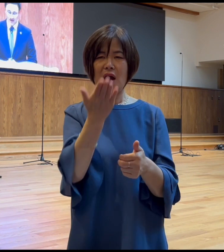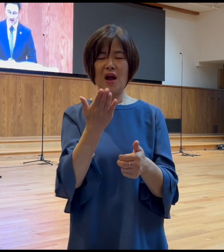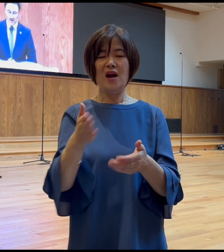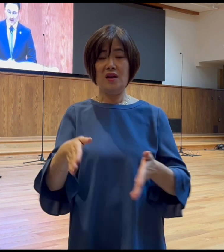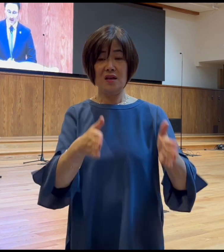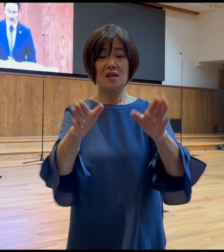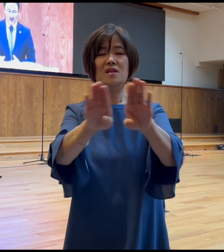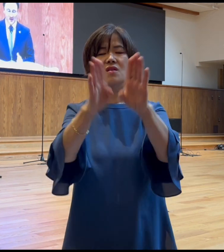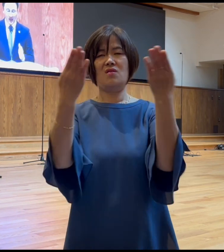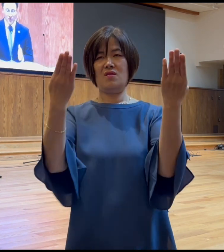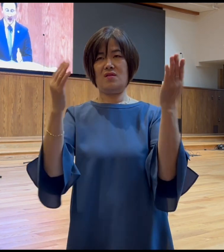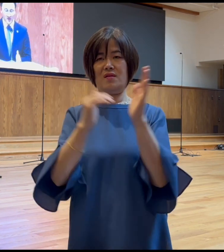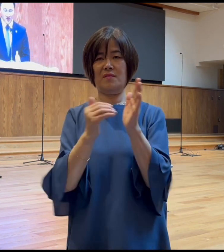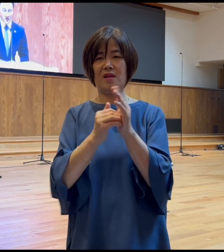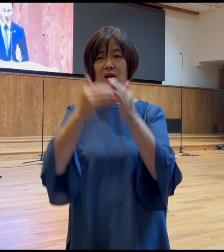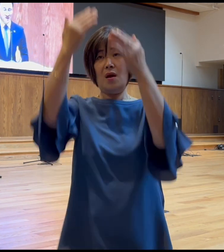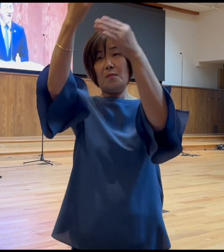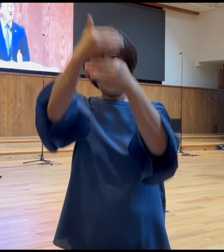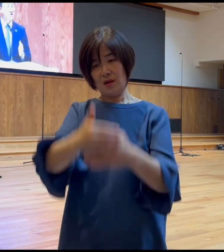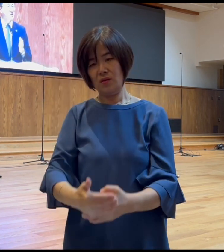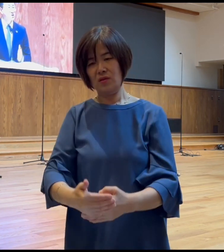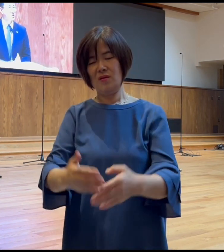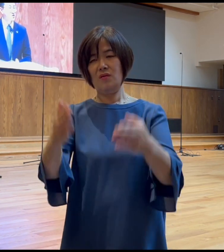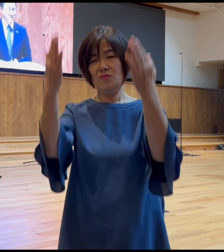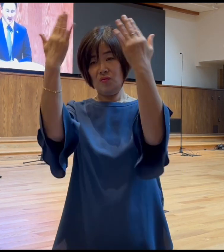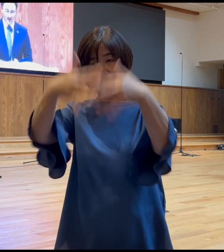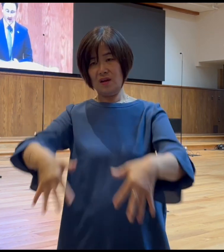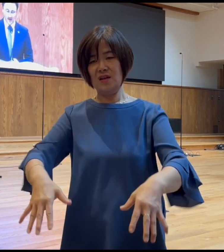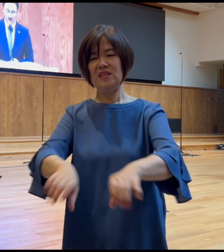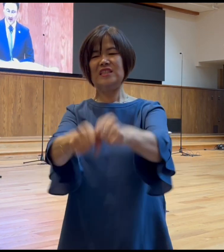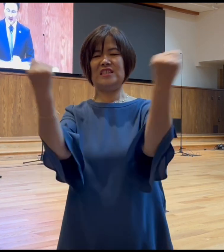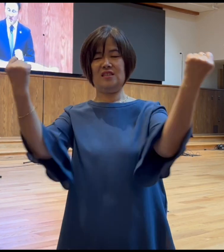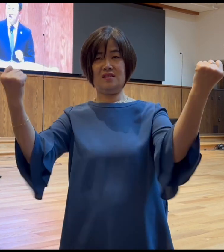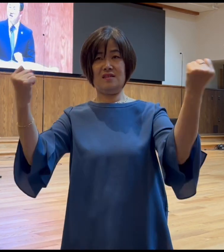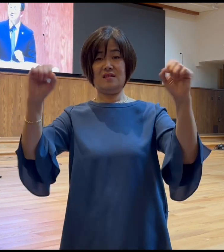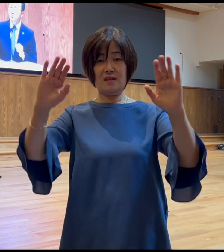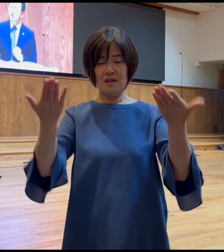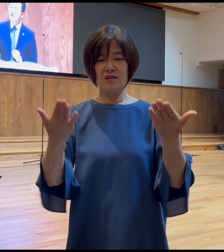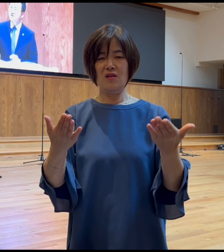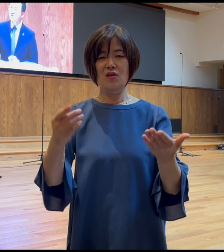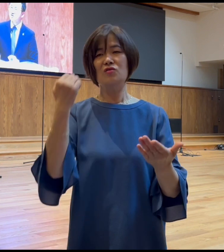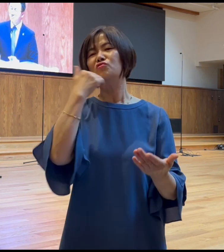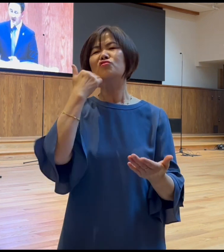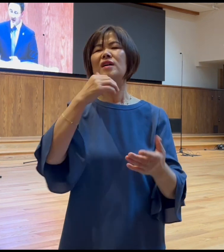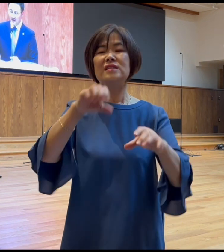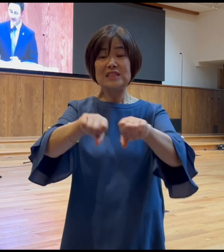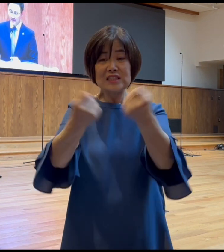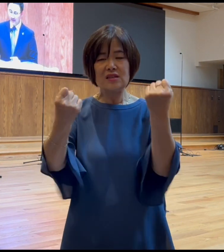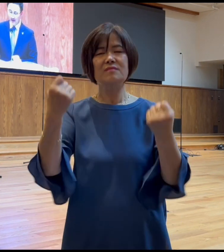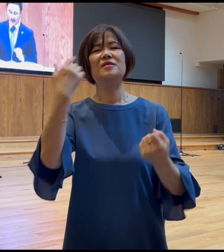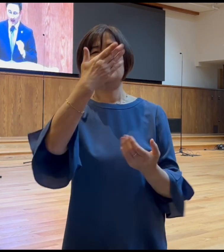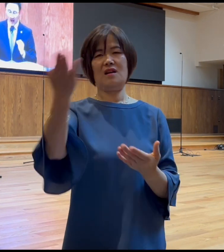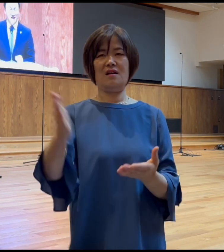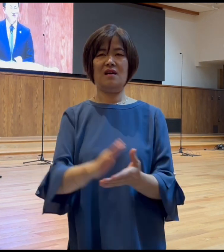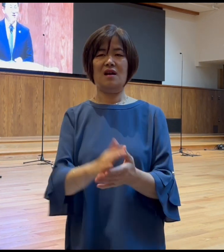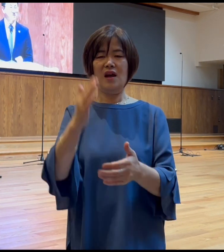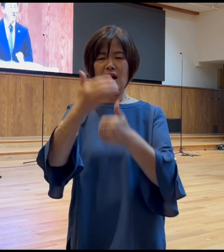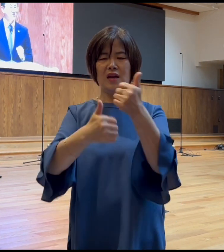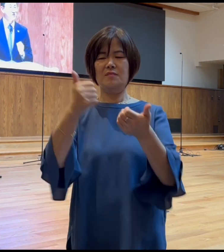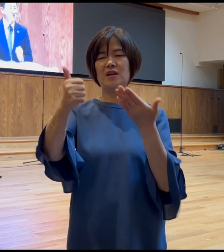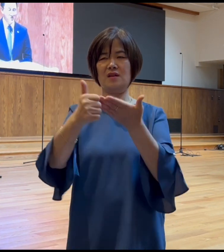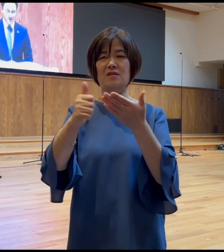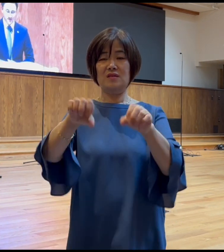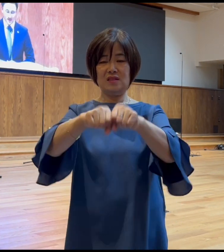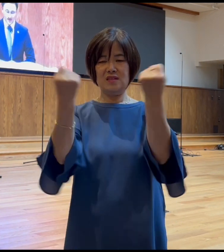되었습니다. 그 가로막혔던 휘장이 찢어졌습니다. 이 휘장을 누가 찢으셨습니까?